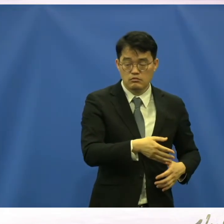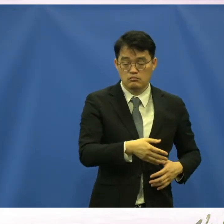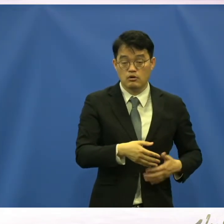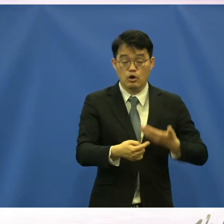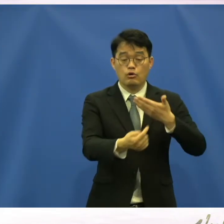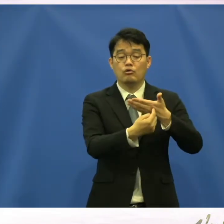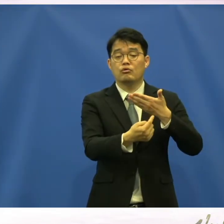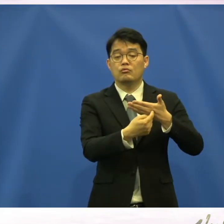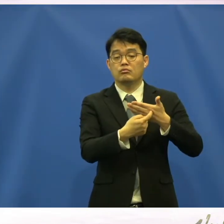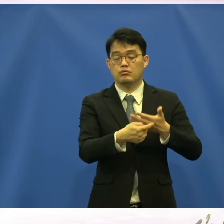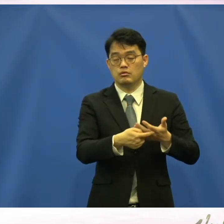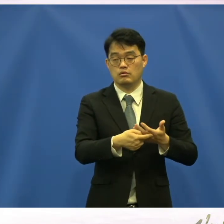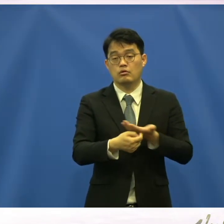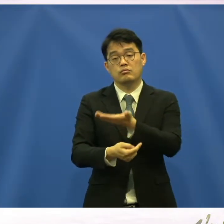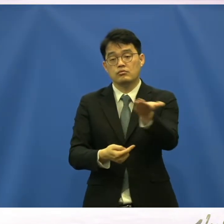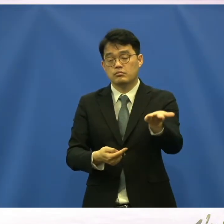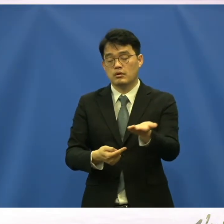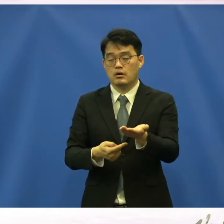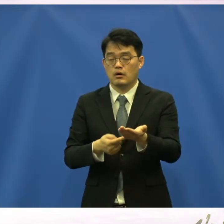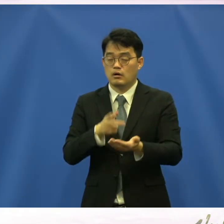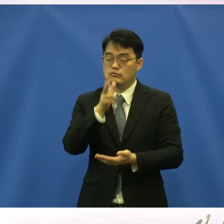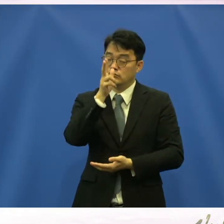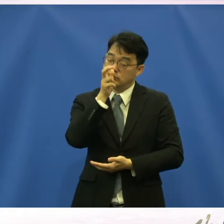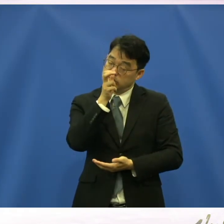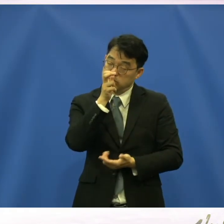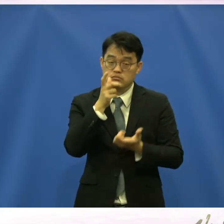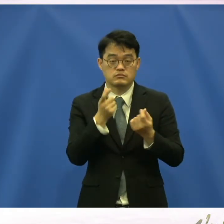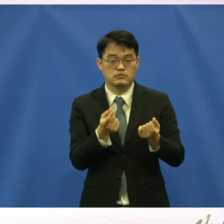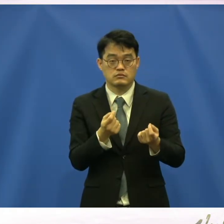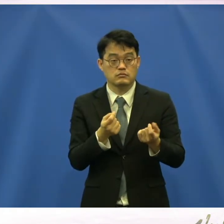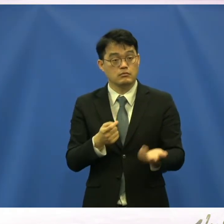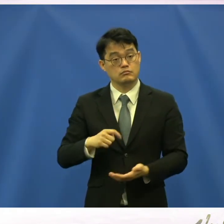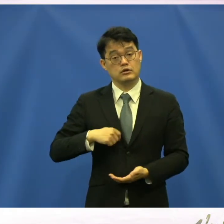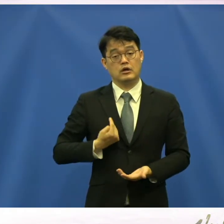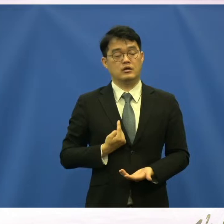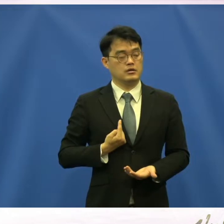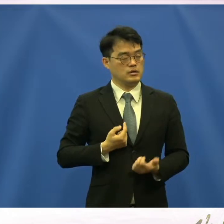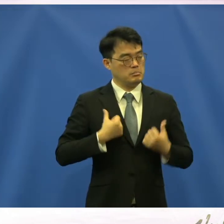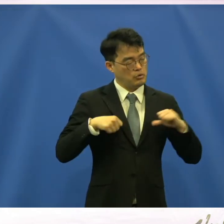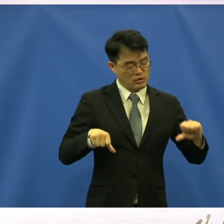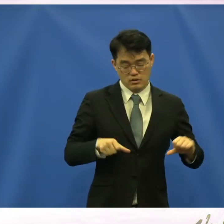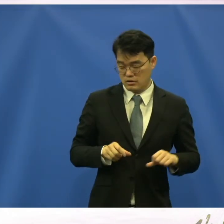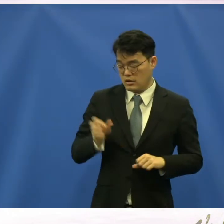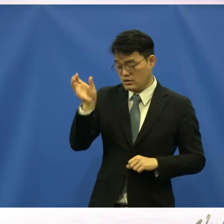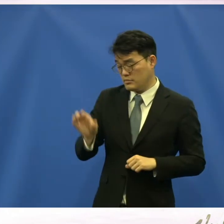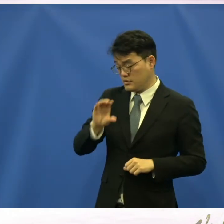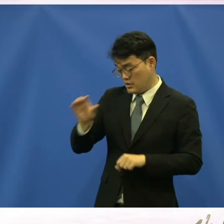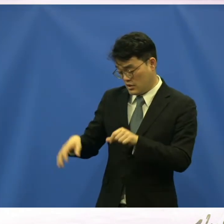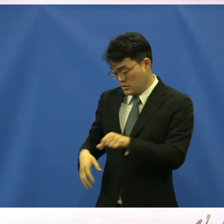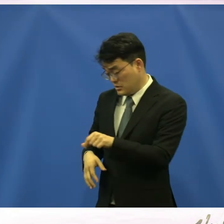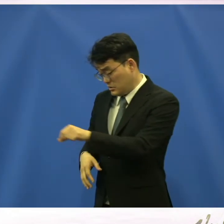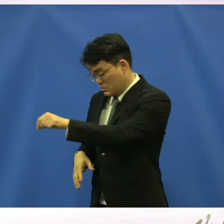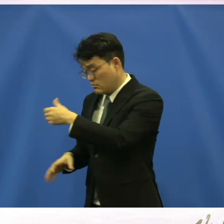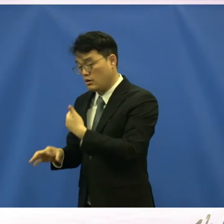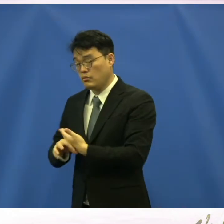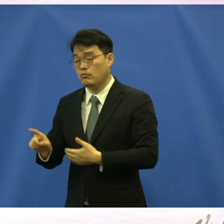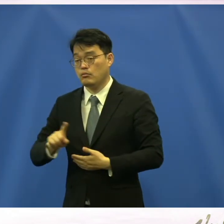우리가 무명한 자 같아요. 여러분, 자기를 부인하고 십자가 길을 걸어가면 내가 무명한 자 같아요. 무명. 이름이 없는